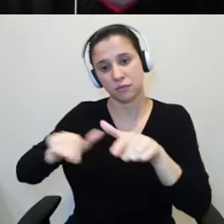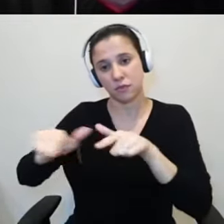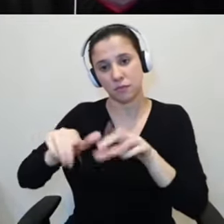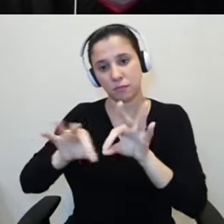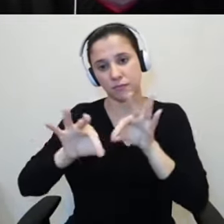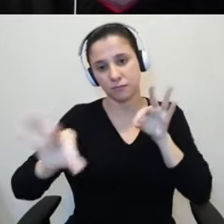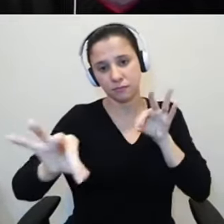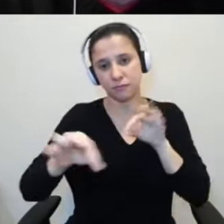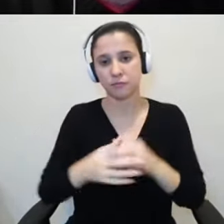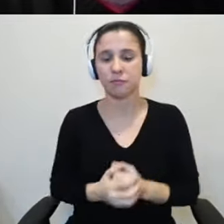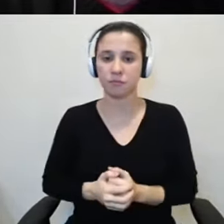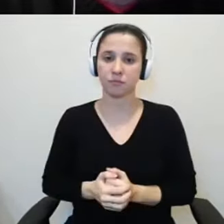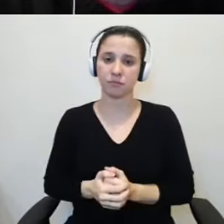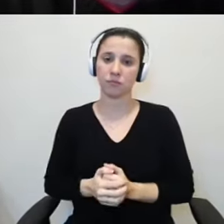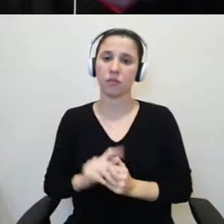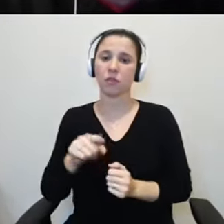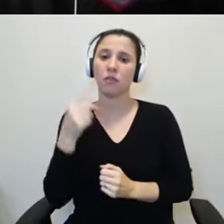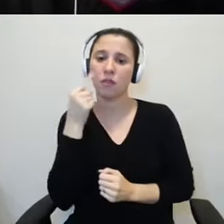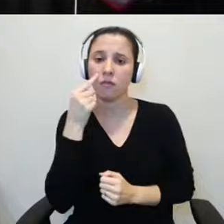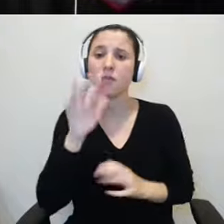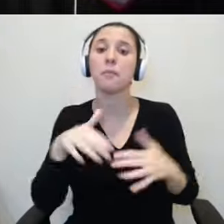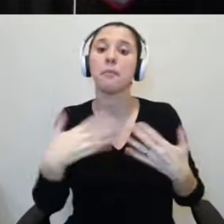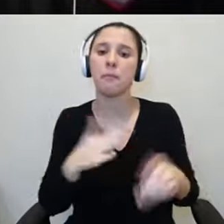quais perguntas.